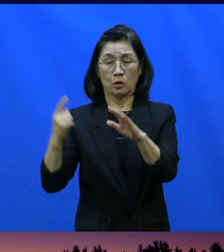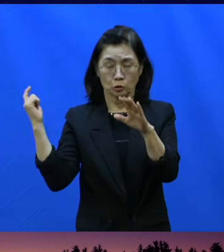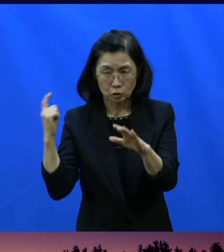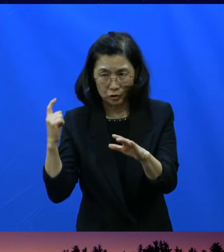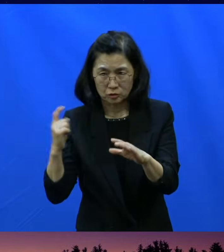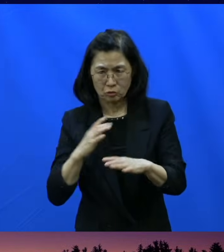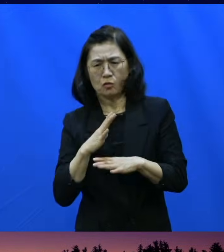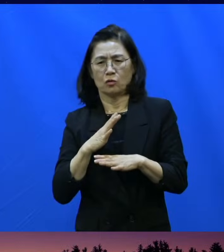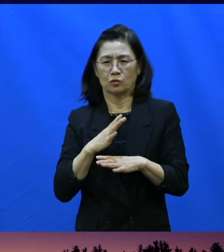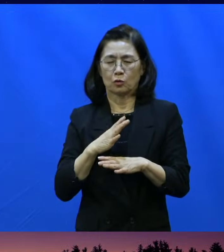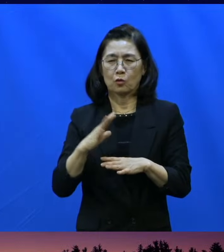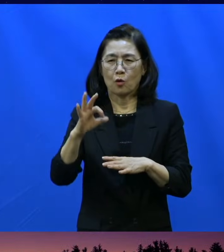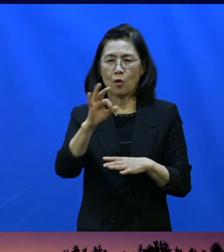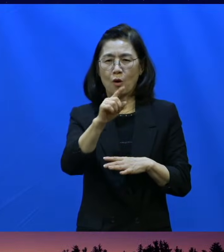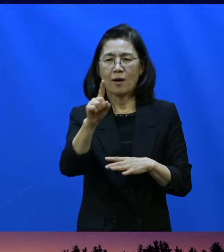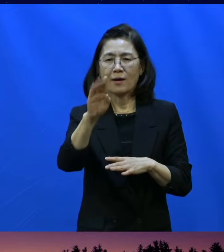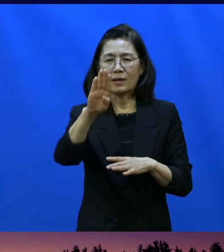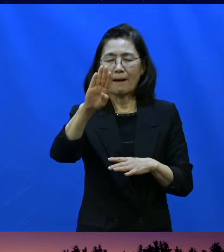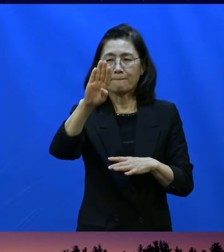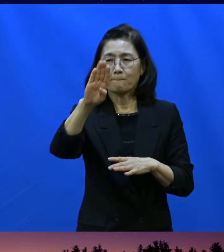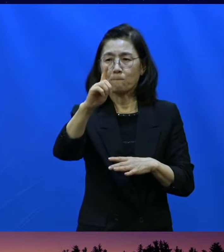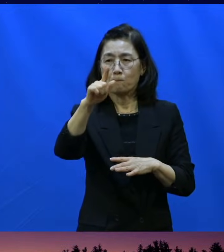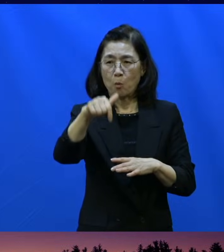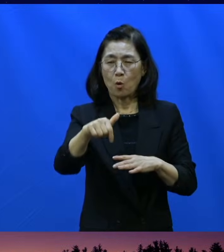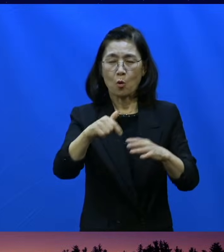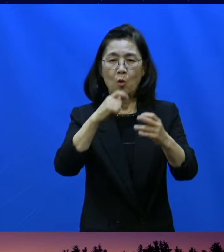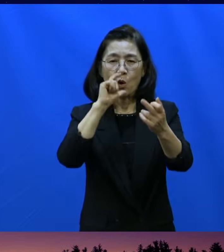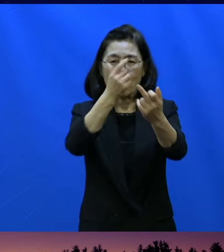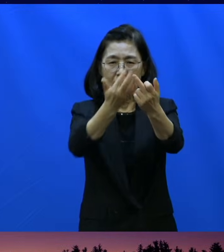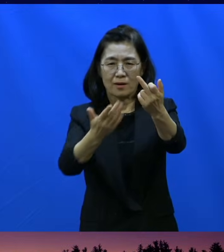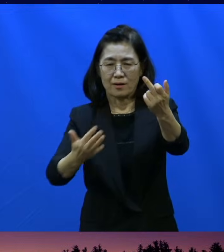판에 야복나루에서 하나님의 사자와 씨름을 하는 거예요.